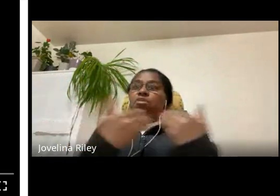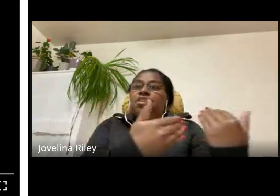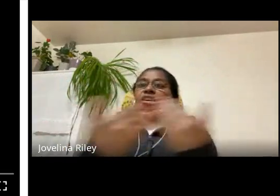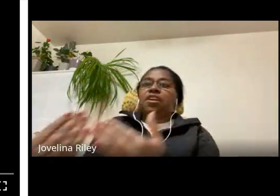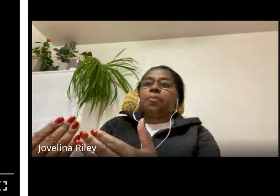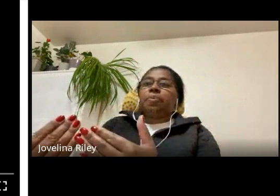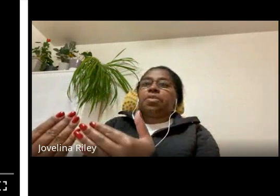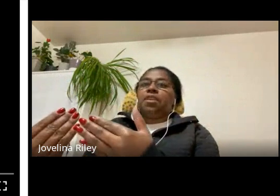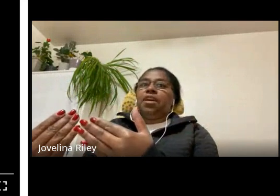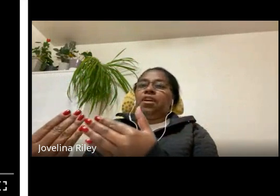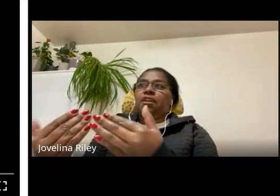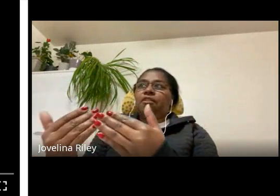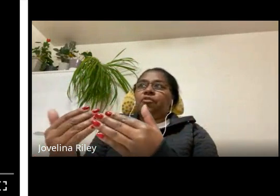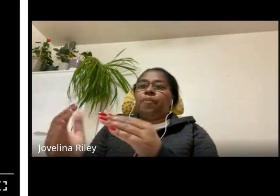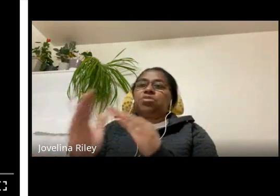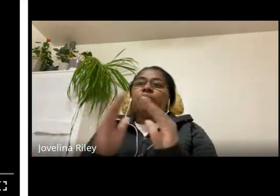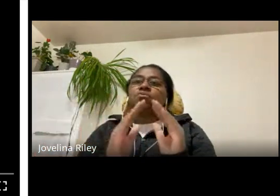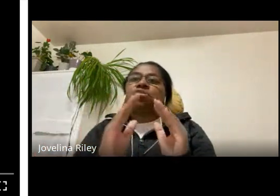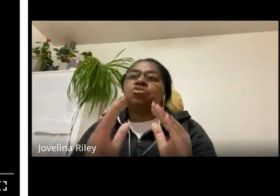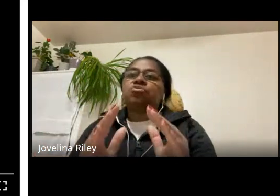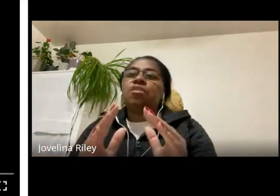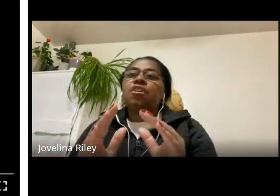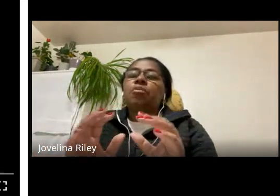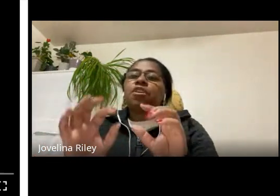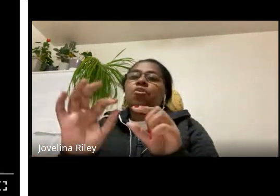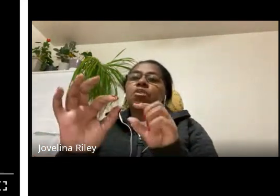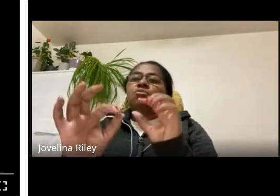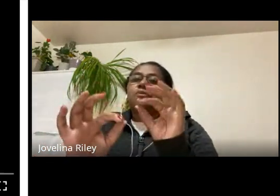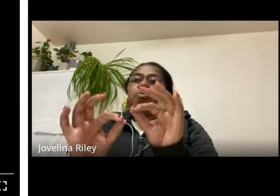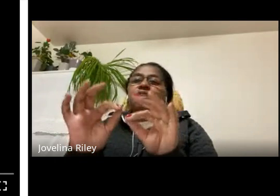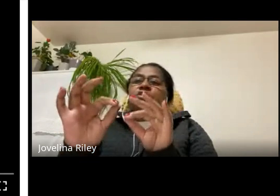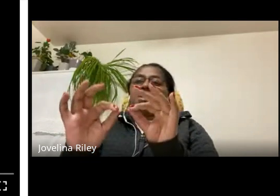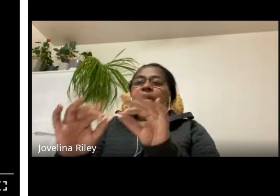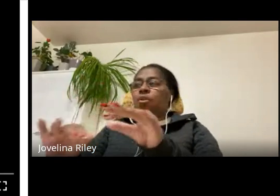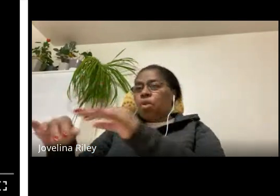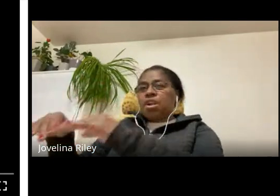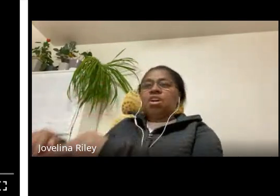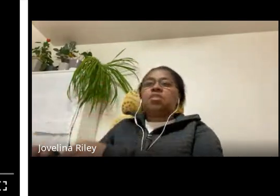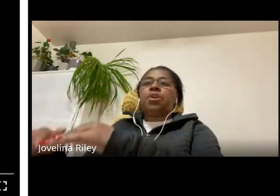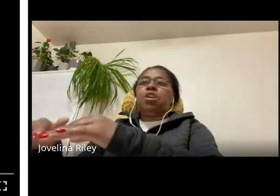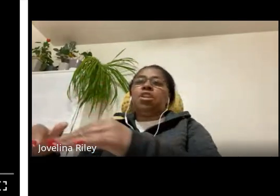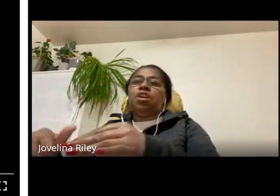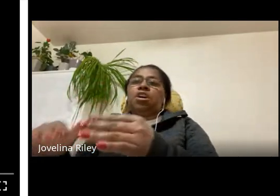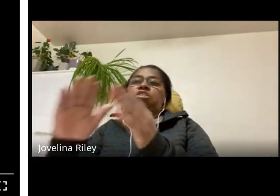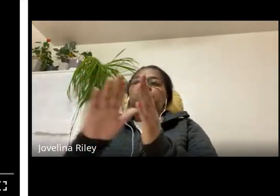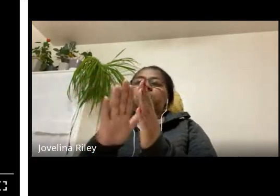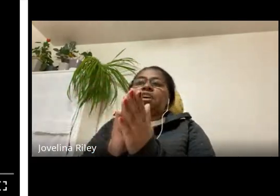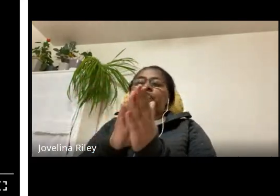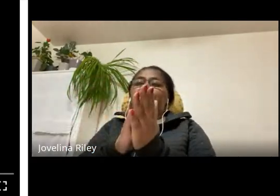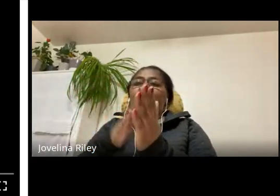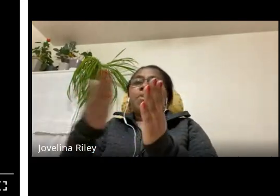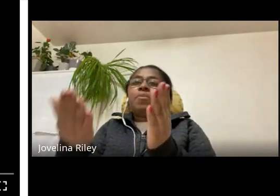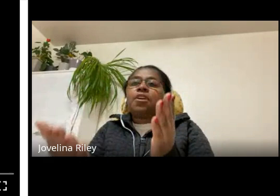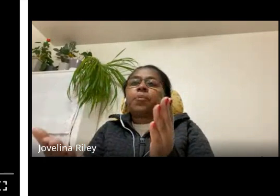No meu entender, foi mais ou menos isso, porque quando a gente trabalha com a criança pequenininha, a gente não